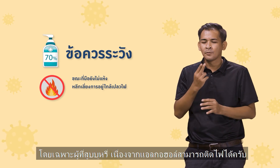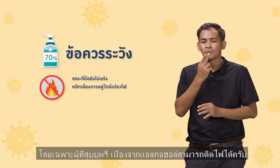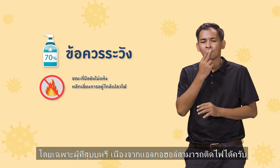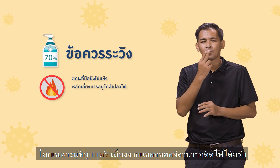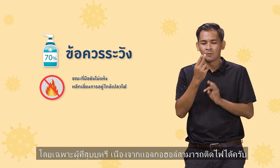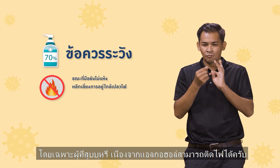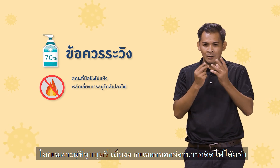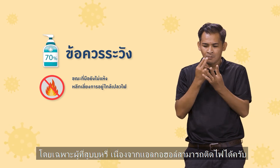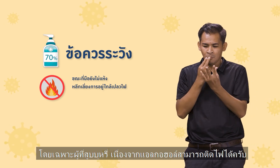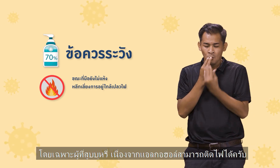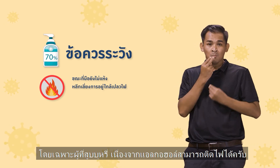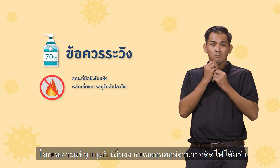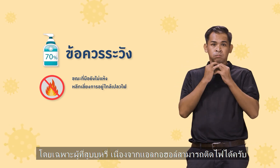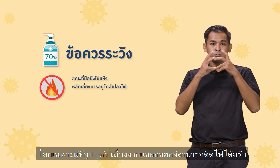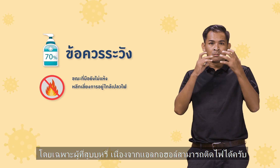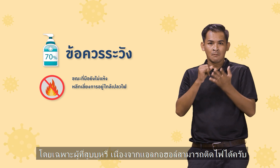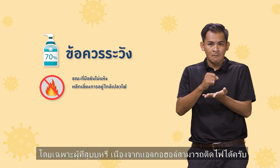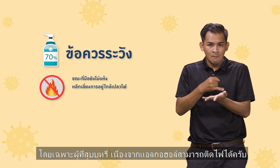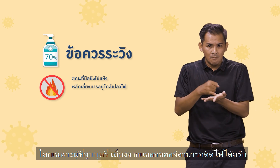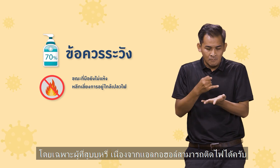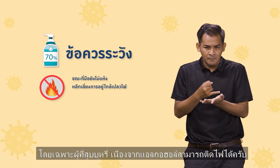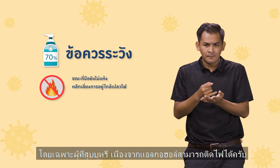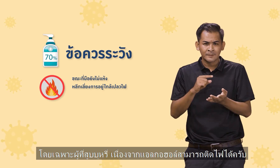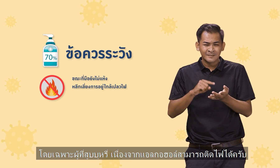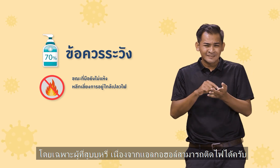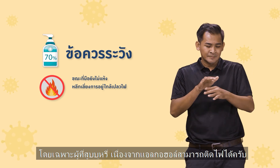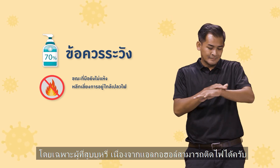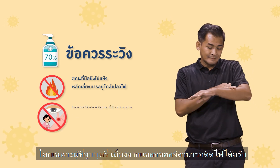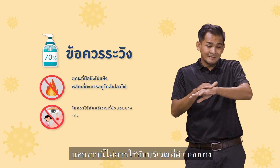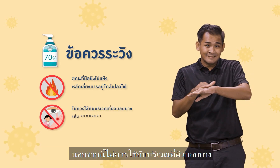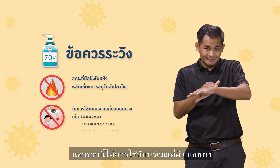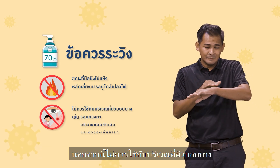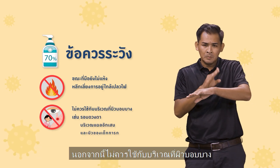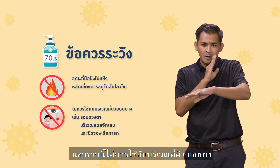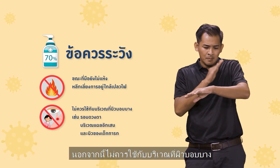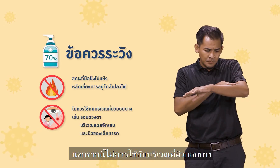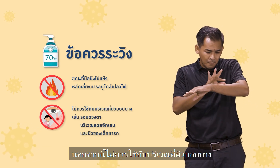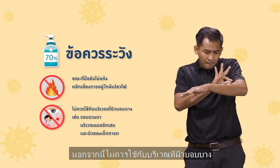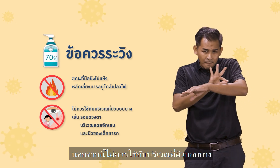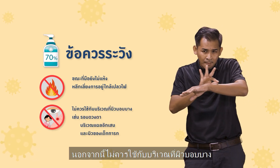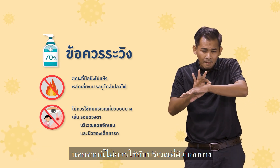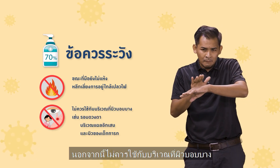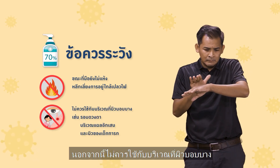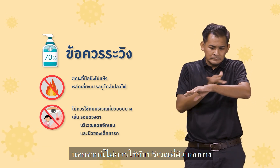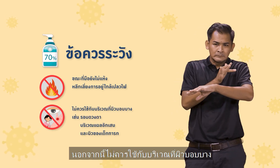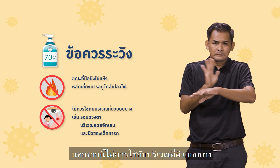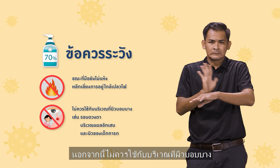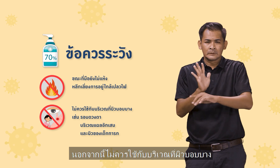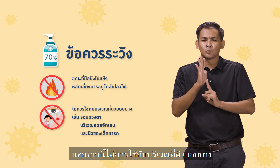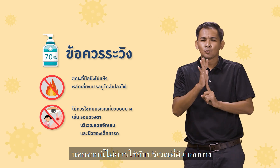ที่สูบบุหรี่เนื่องจากแอลกอฮอล์สามารถติดไฟได้ครับนอกจากนี้ไม่ควรใช้กับบริเวณที่ผิวบอบบางเ